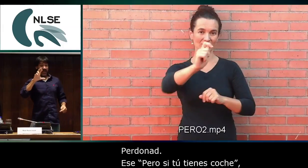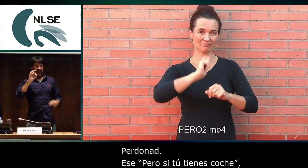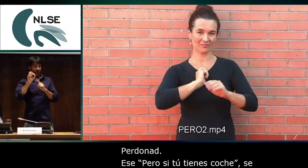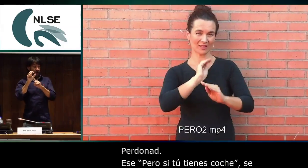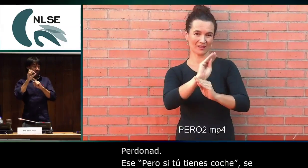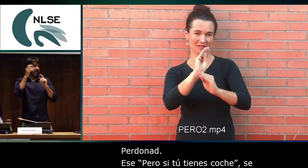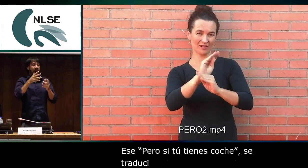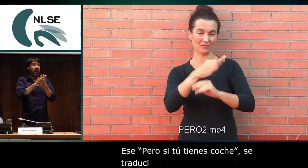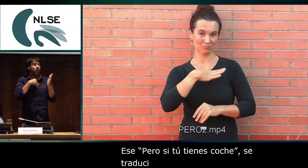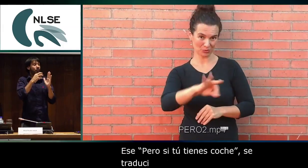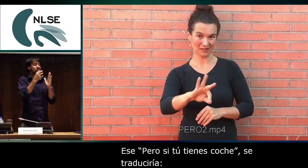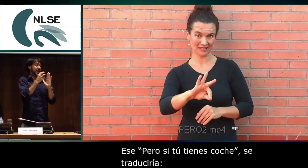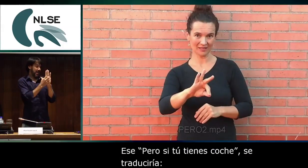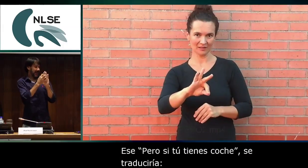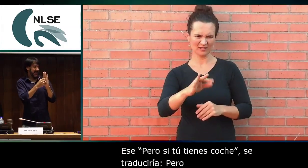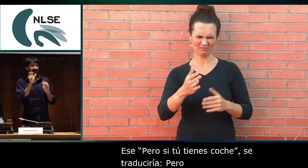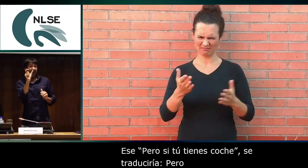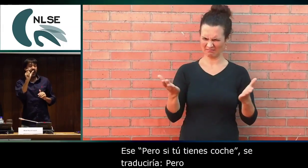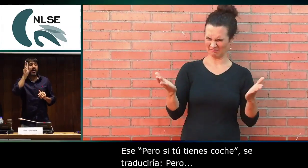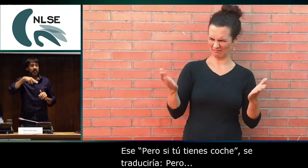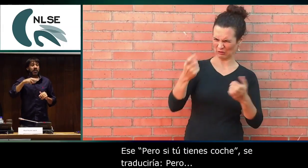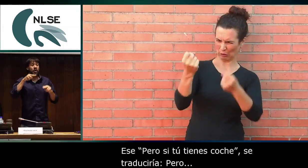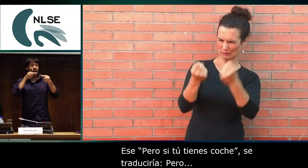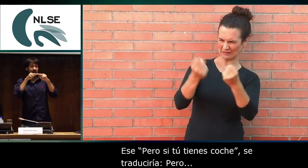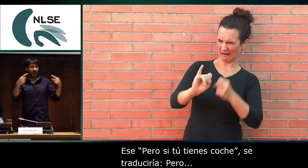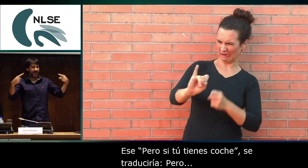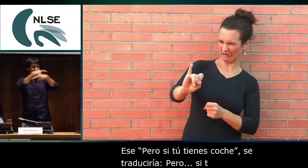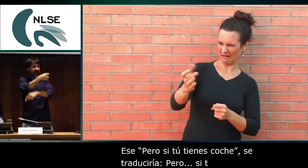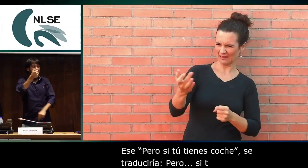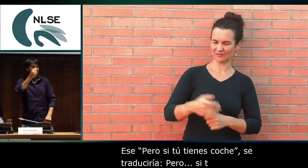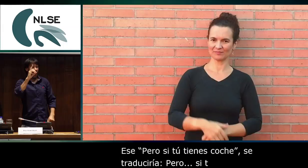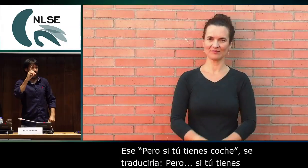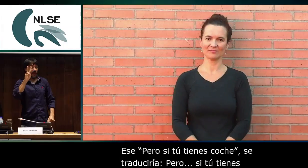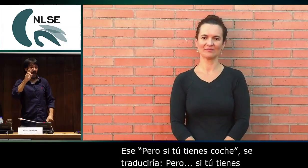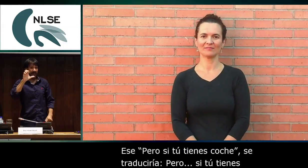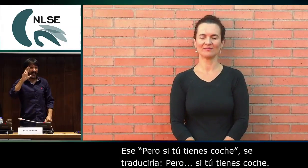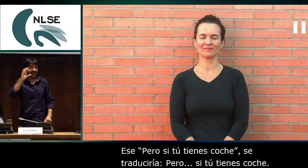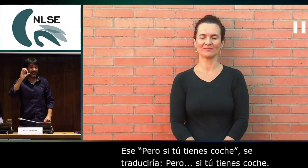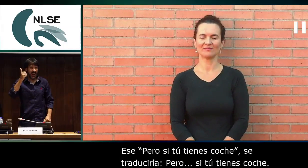los conectores causales, el por qué, el pero, cuando hablamos de gramática,